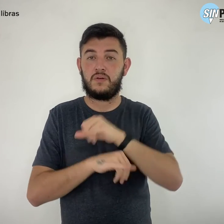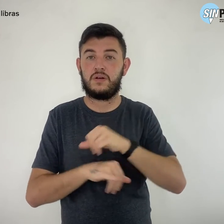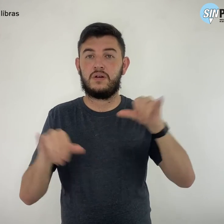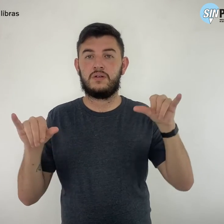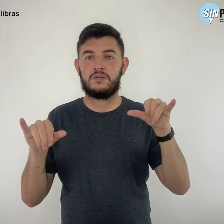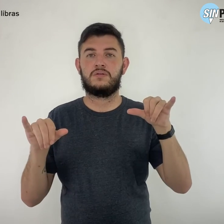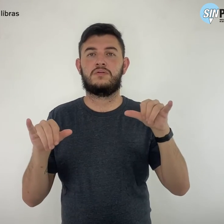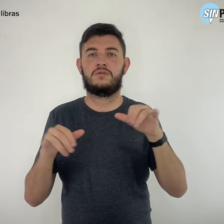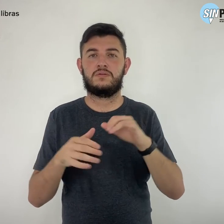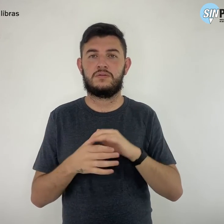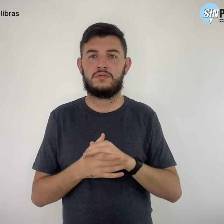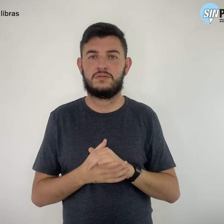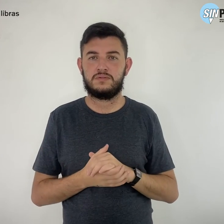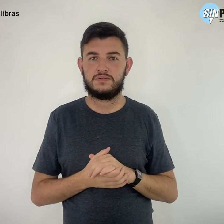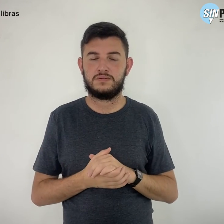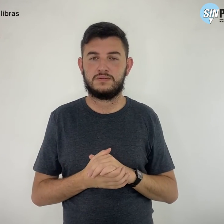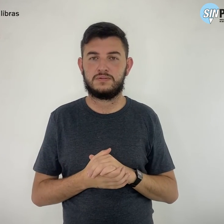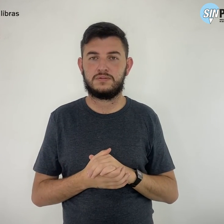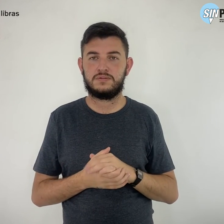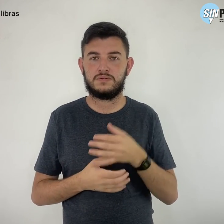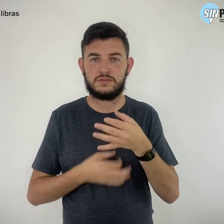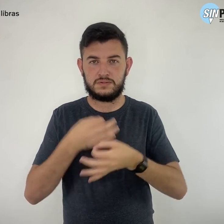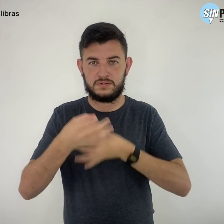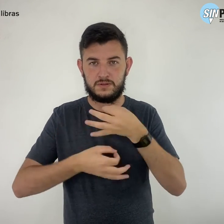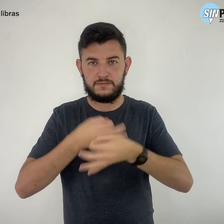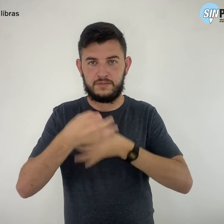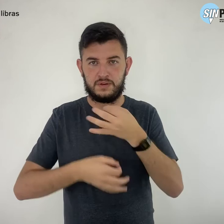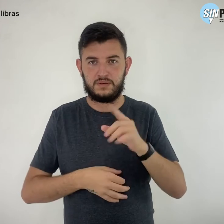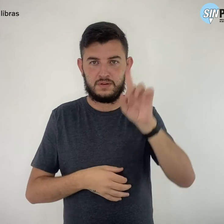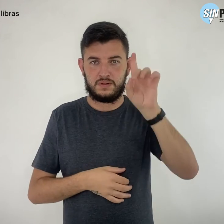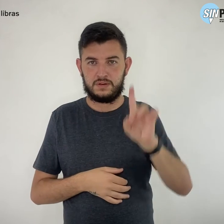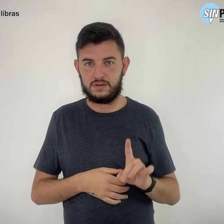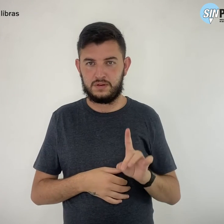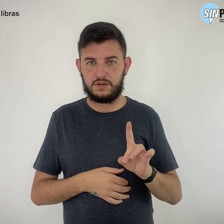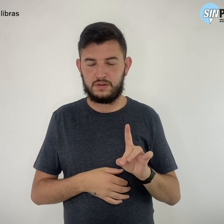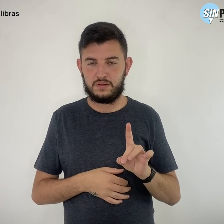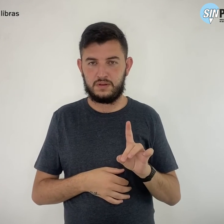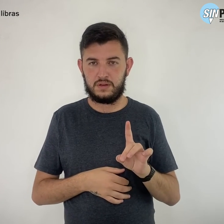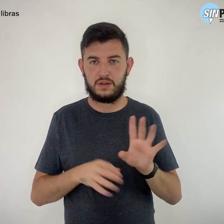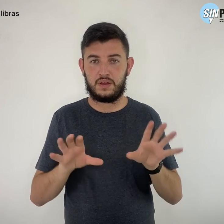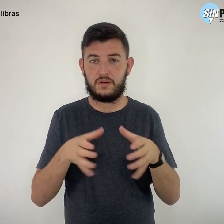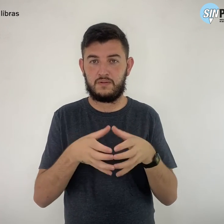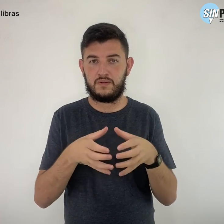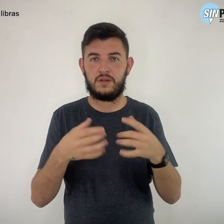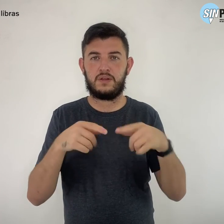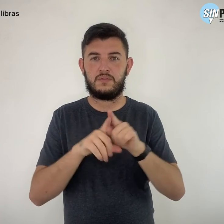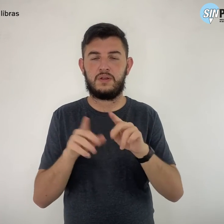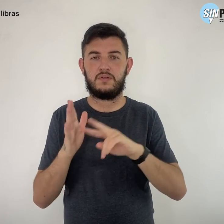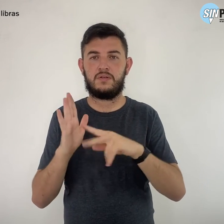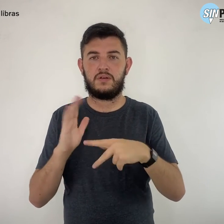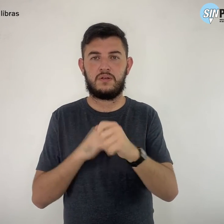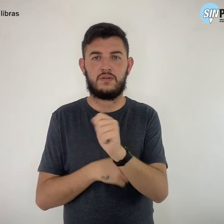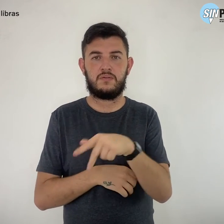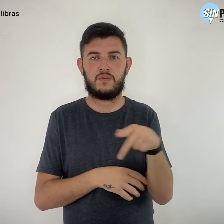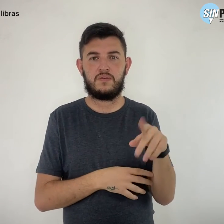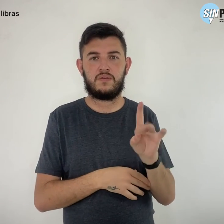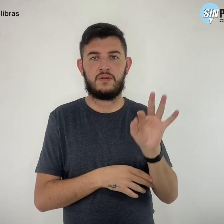pública. Na opinião da diretoria da Confederação e do Simpro-DF,